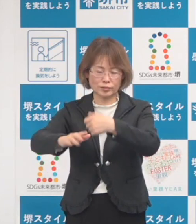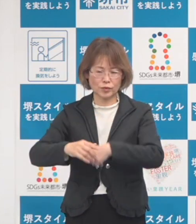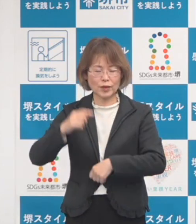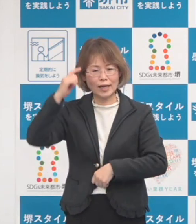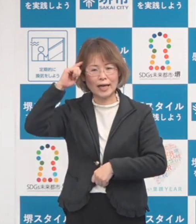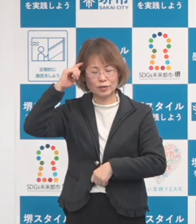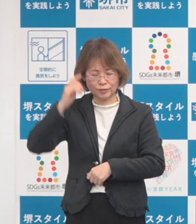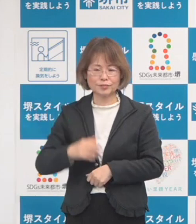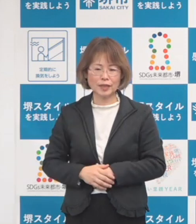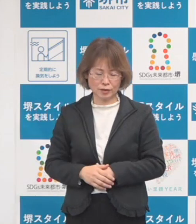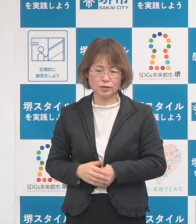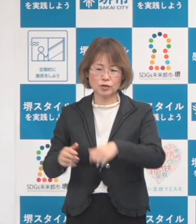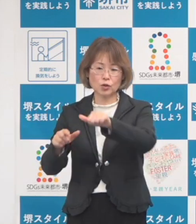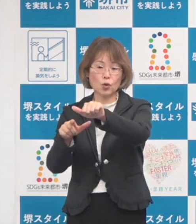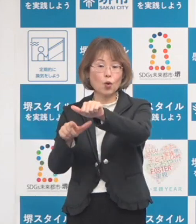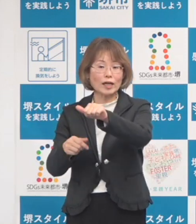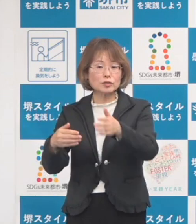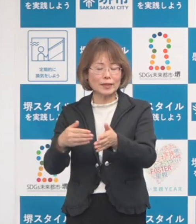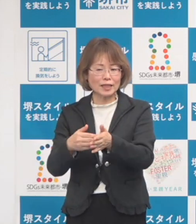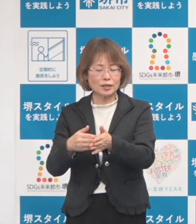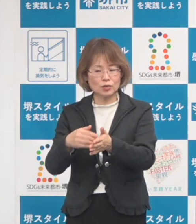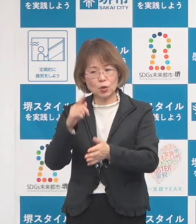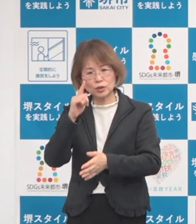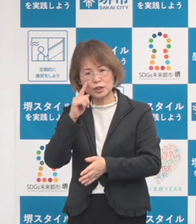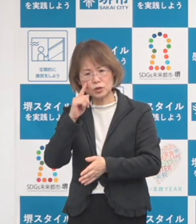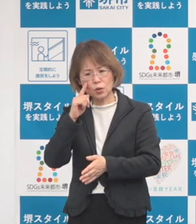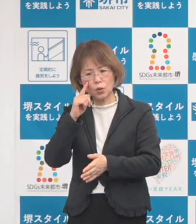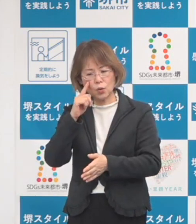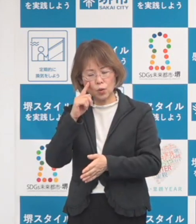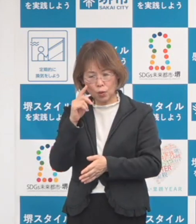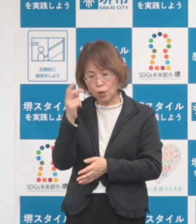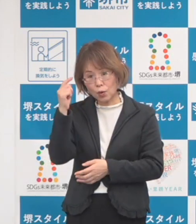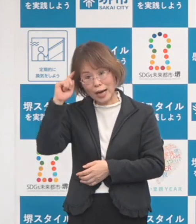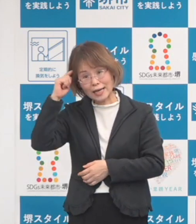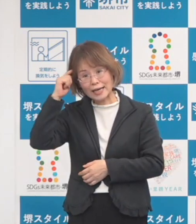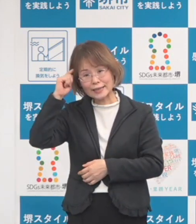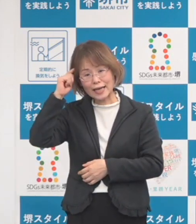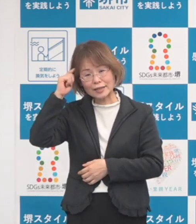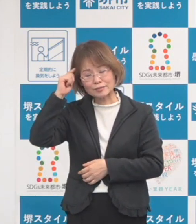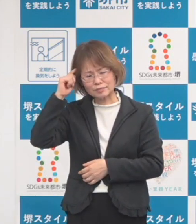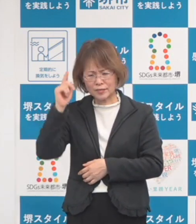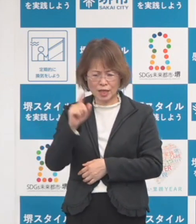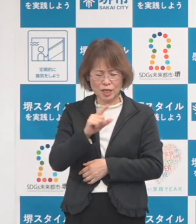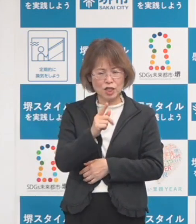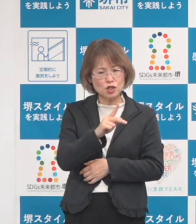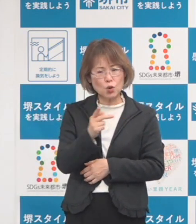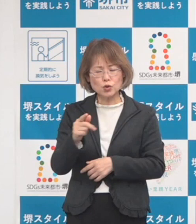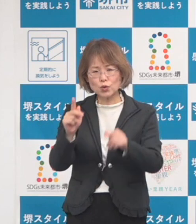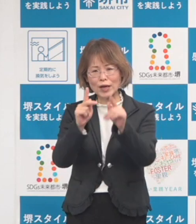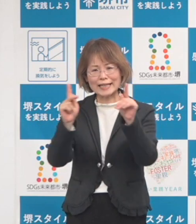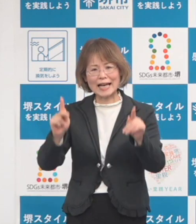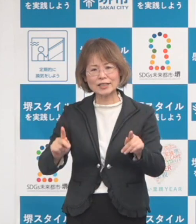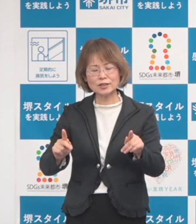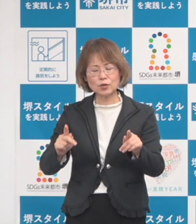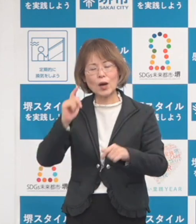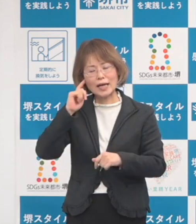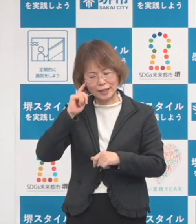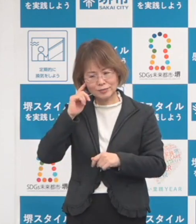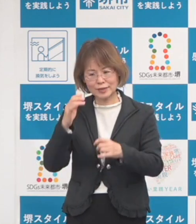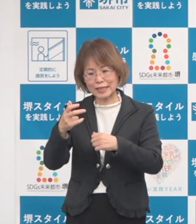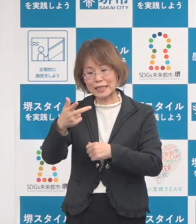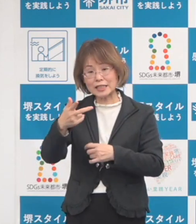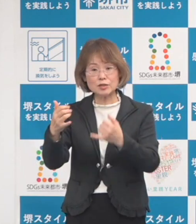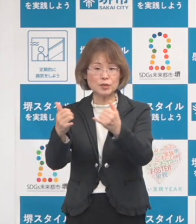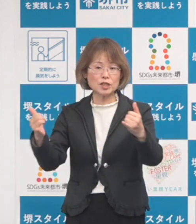5月までの実証を通してさまざま課題を見た中で、それで市民の皆様からも同様に実証でき